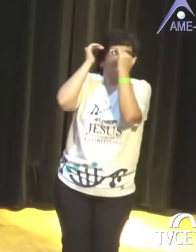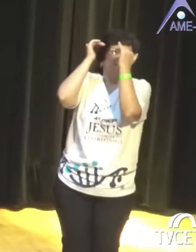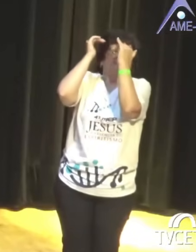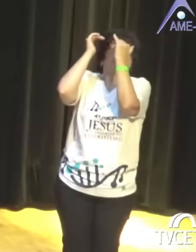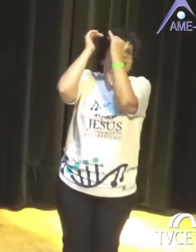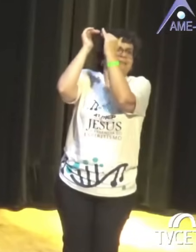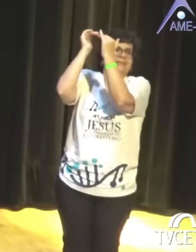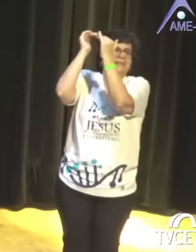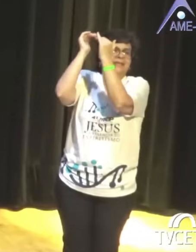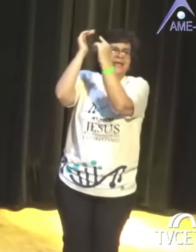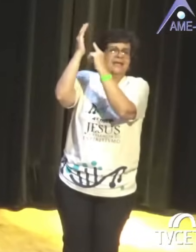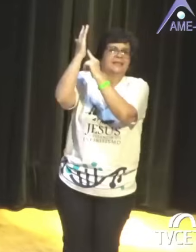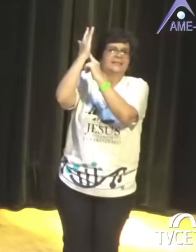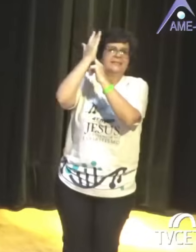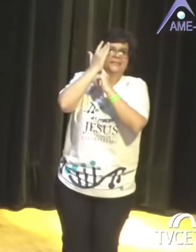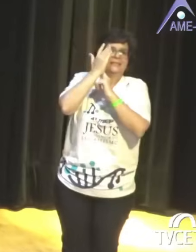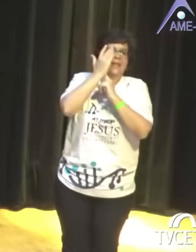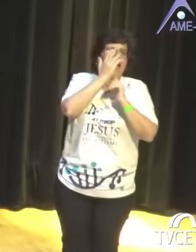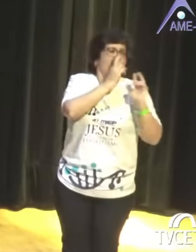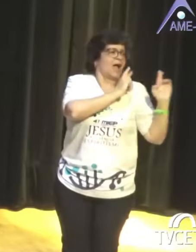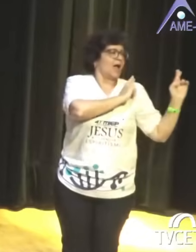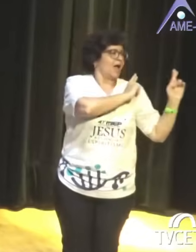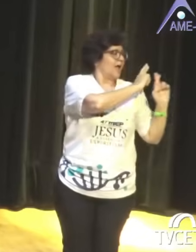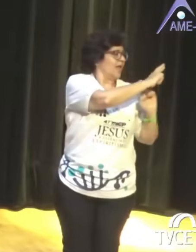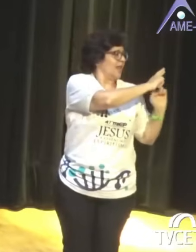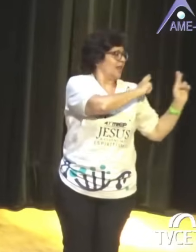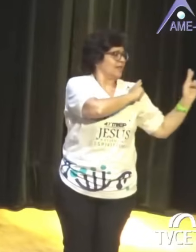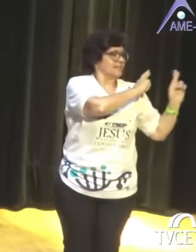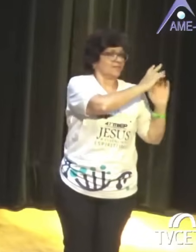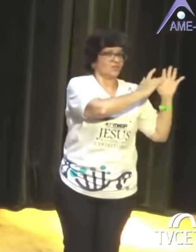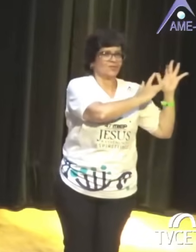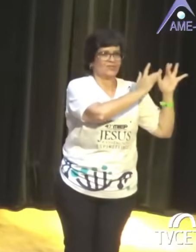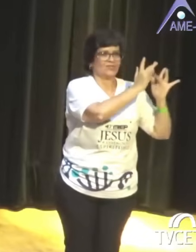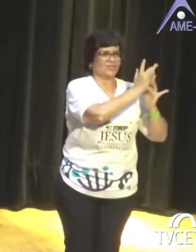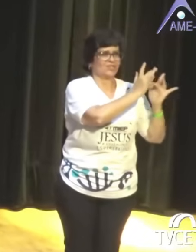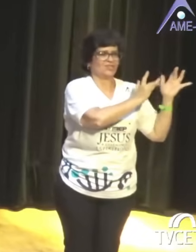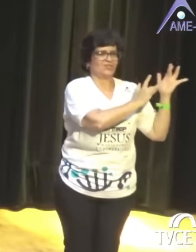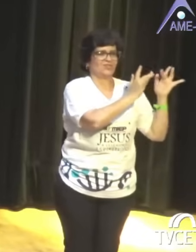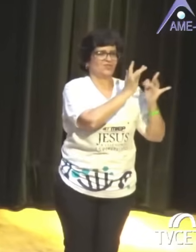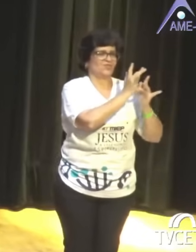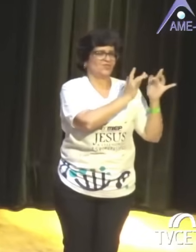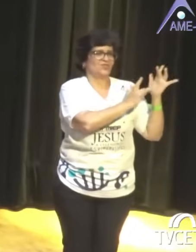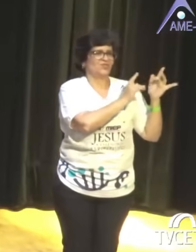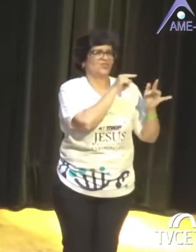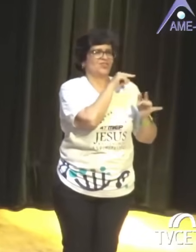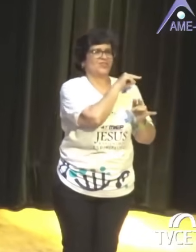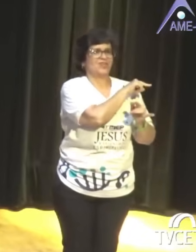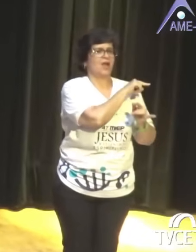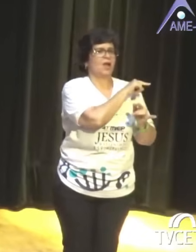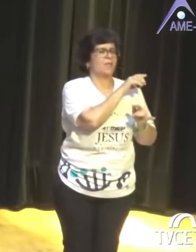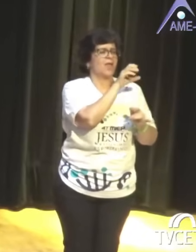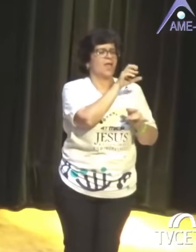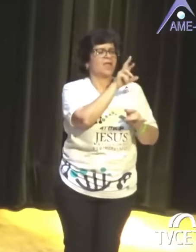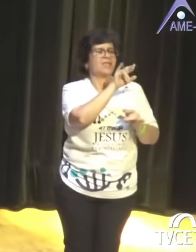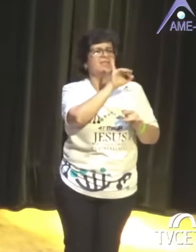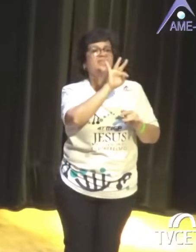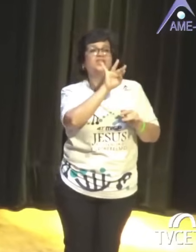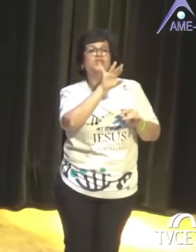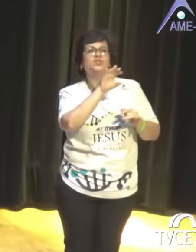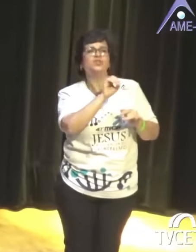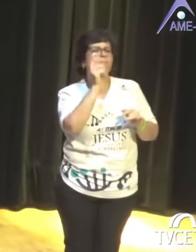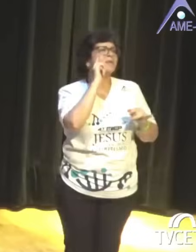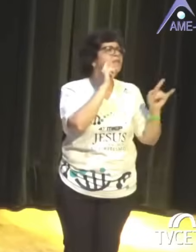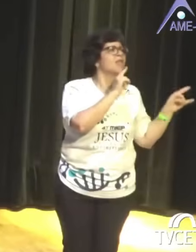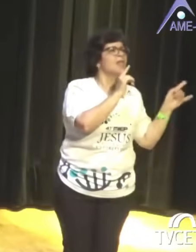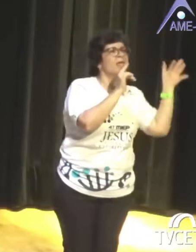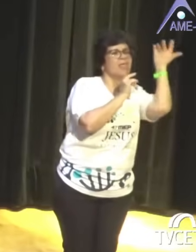e veio me propor uma relação com Cristo não com Jesus porque a gente relaciona às vezes com Jesus achando que ele